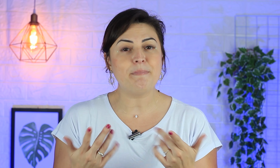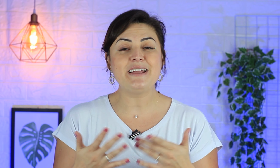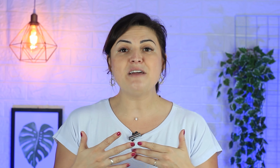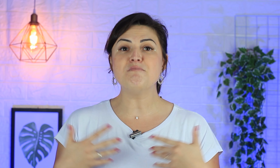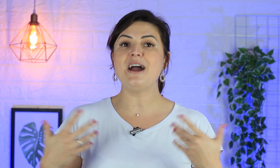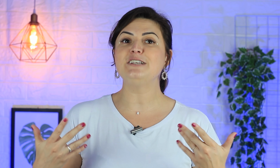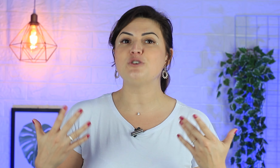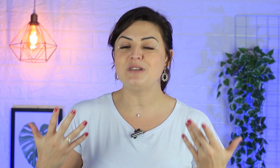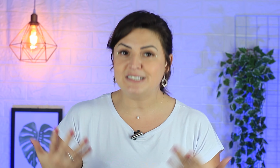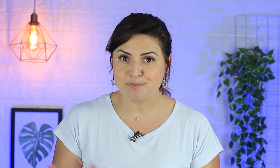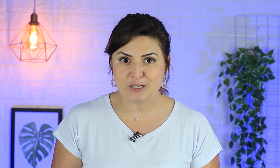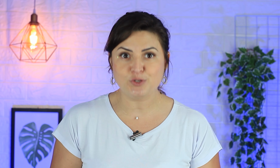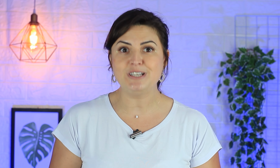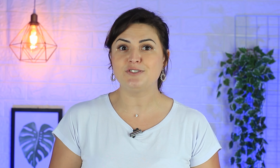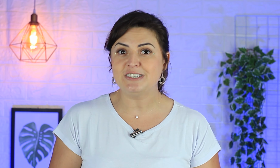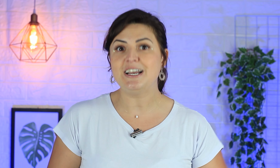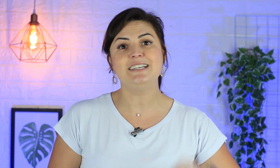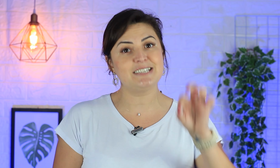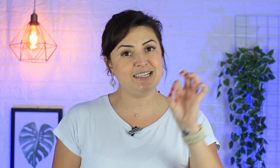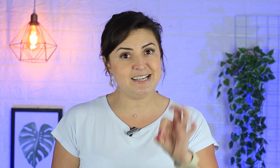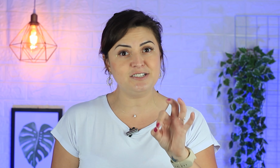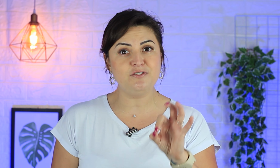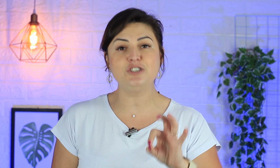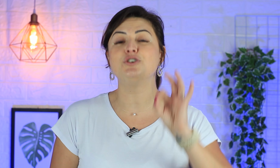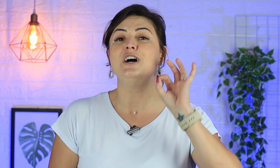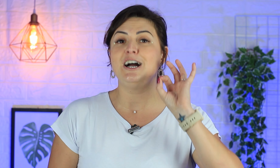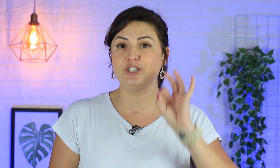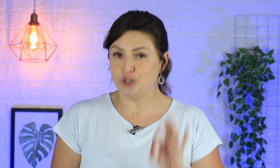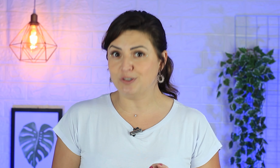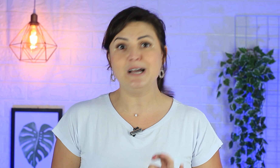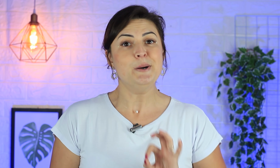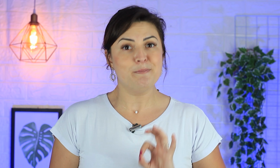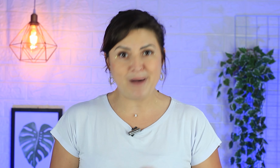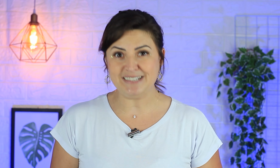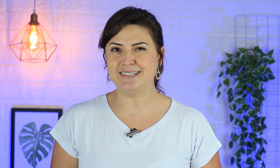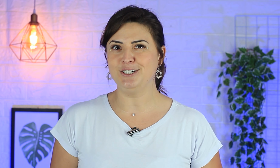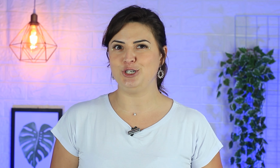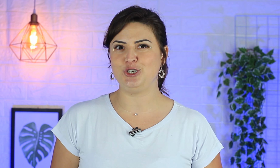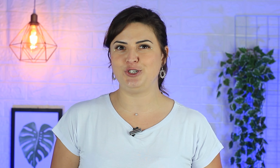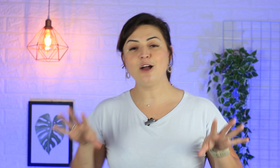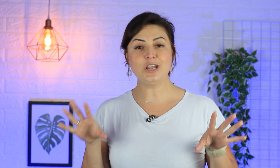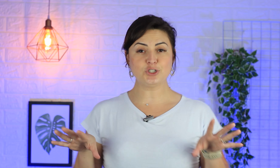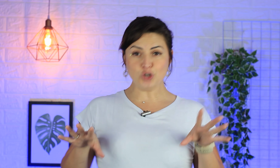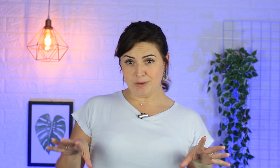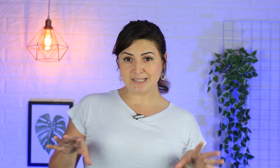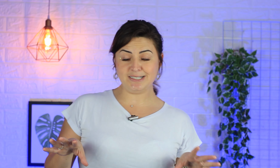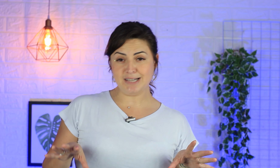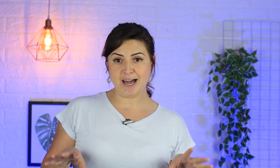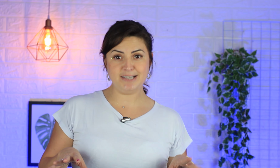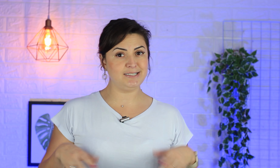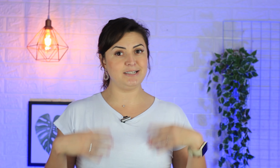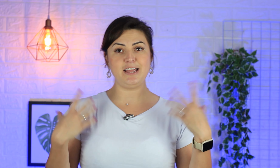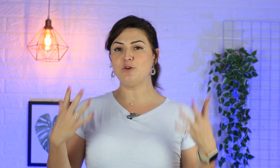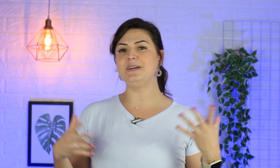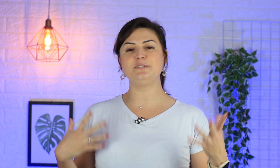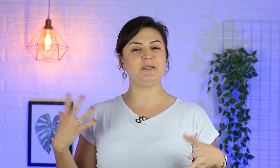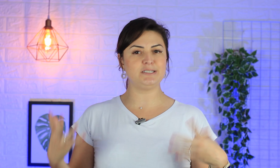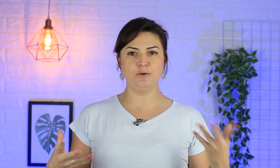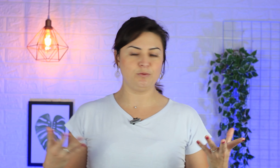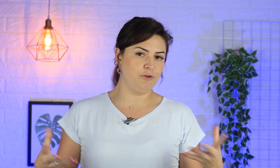aprender mais sobre as expressões faciais que nesse vídeo a gente usa bastante. Agora, sobre esses sinais que tem uma expressão que